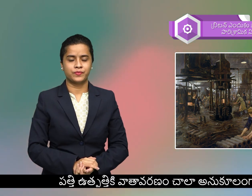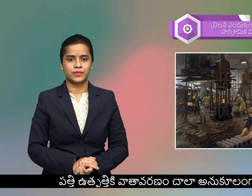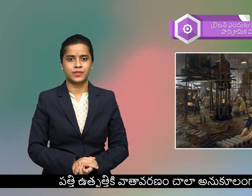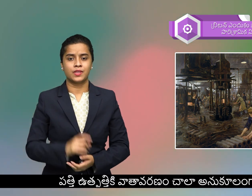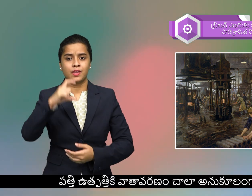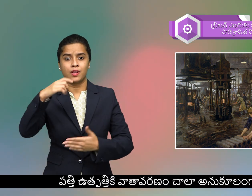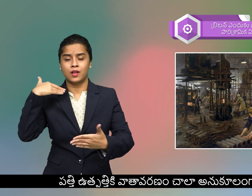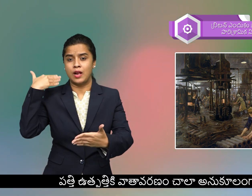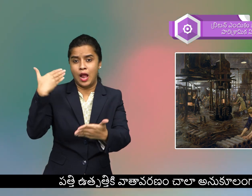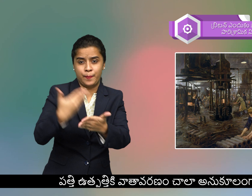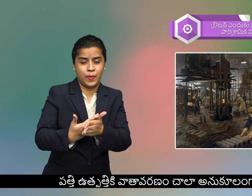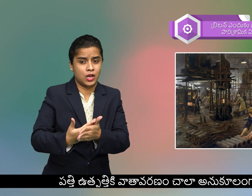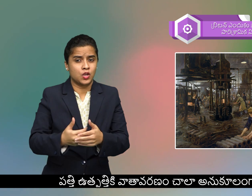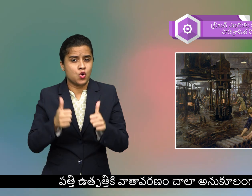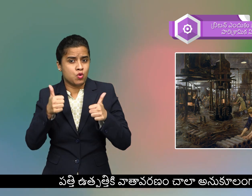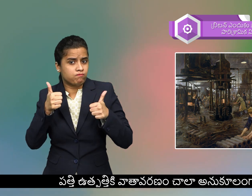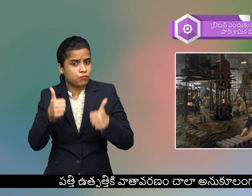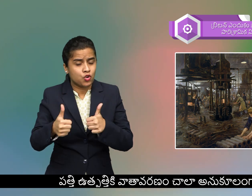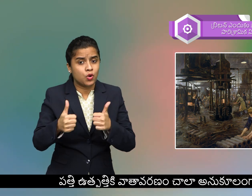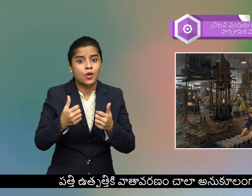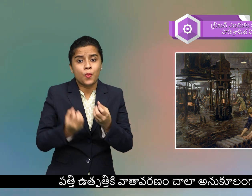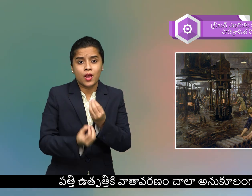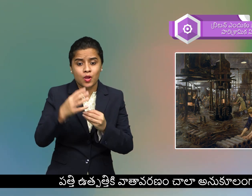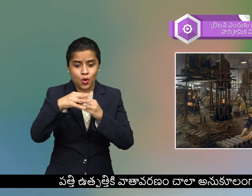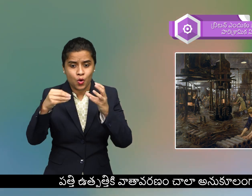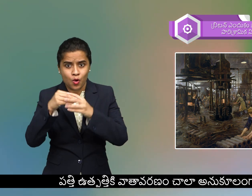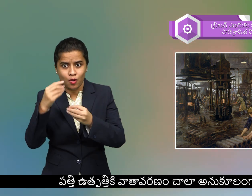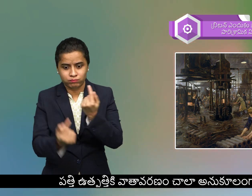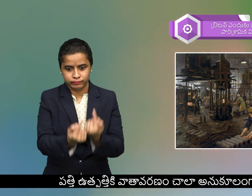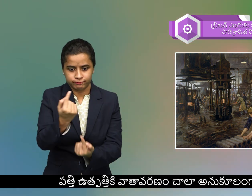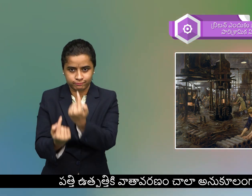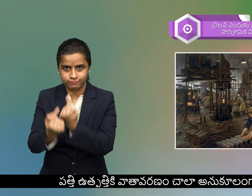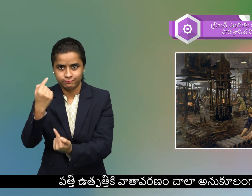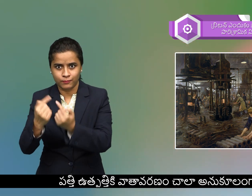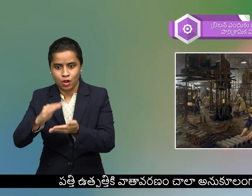పత్తి ఉత్పత్తికి వాతావరణం చాలా అనుకూలంగా ఉండేది.